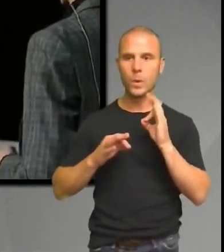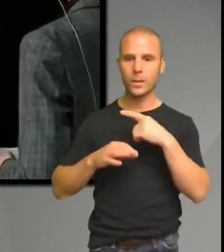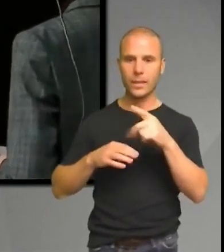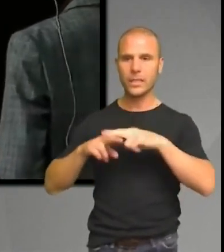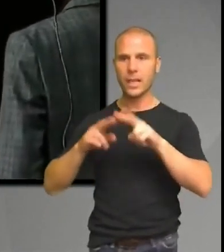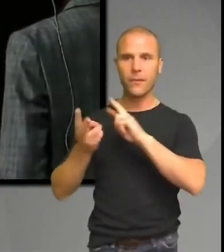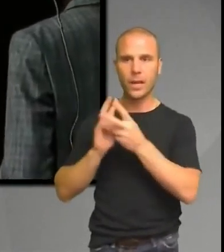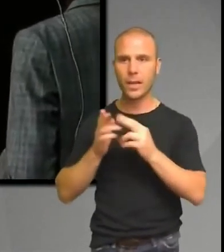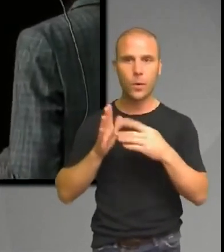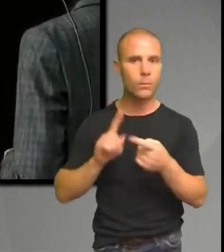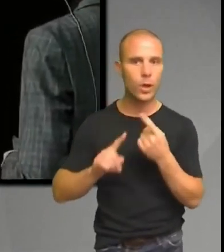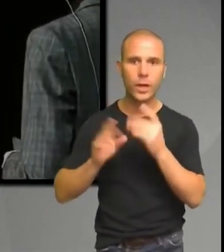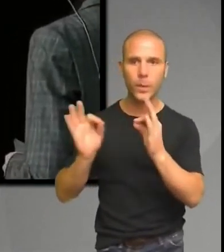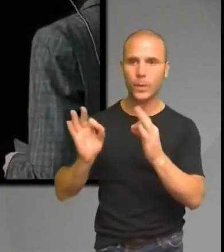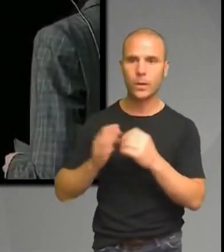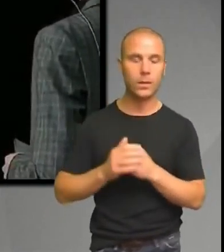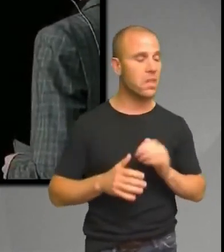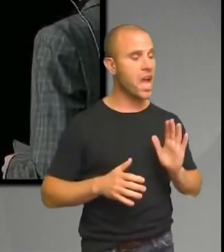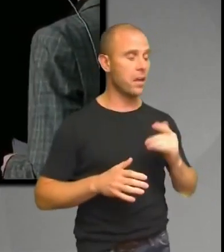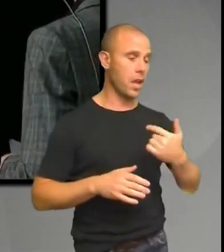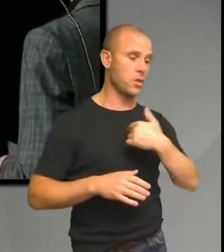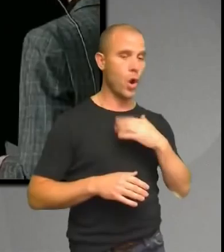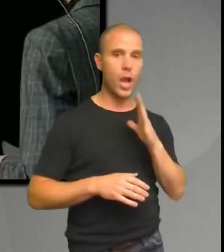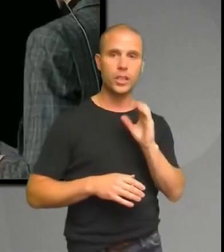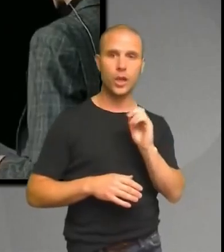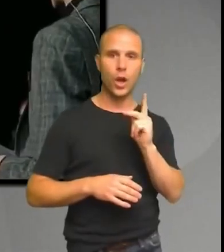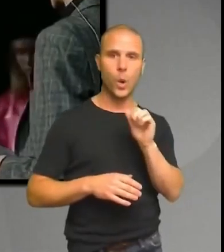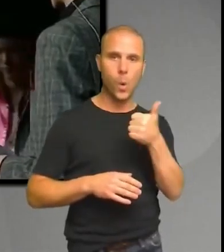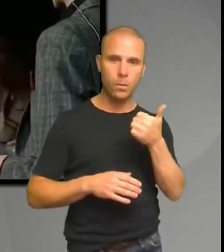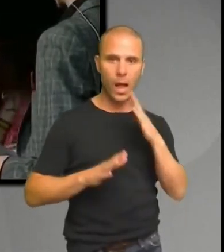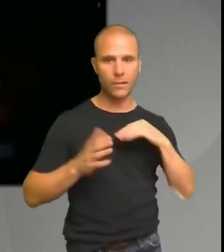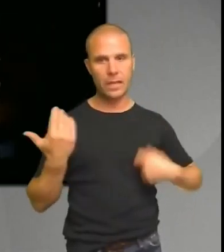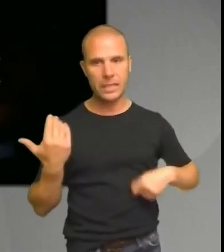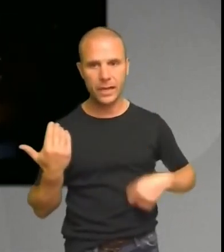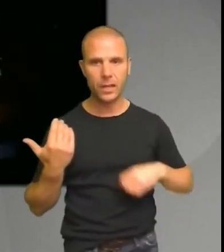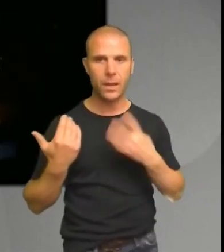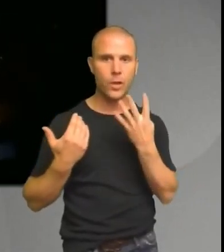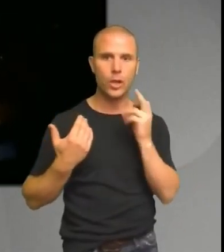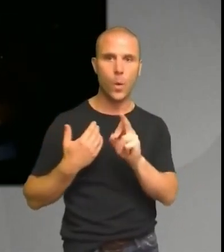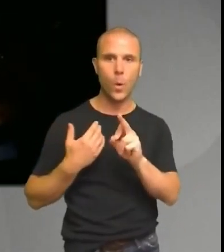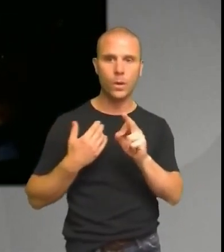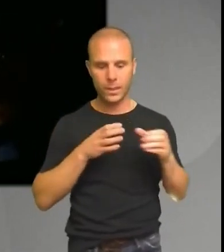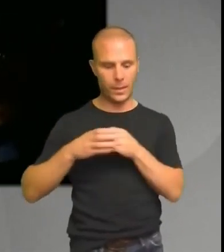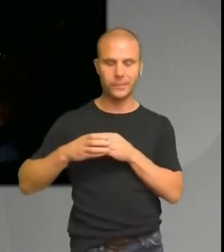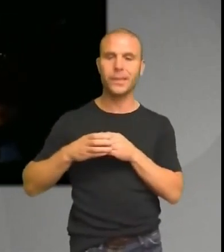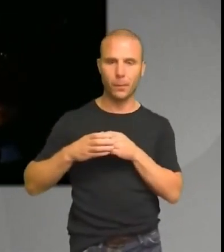eller känner ni varandra? Alltså, jag och Jakob, vi har lirat i 4 år ungefär.